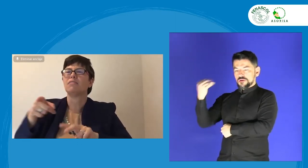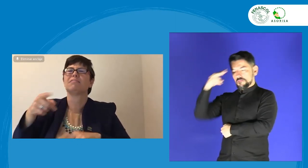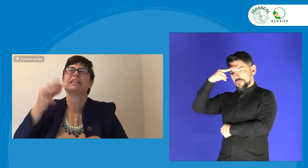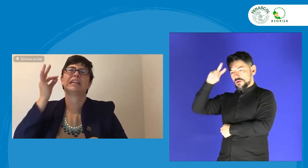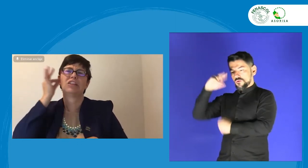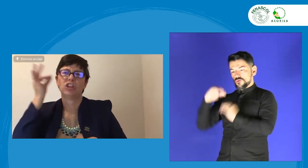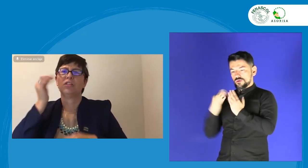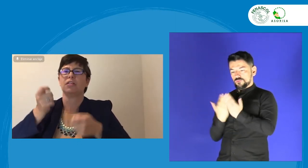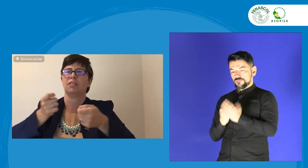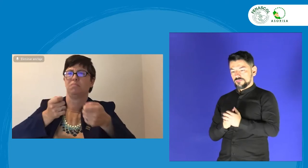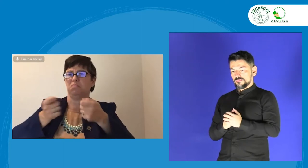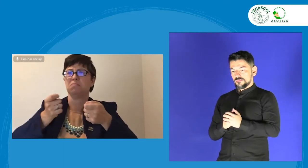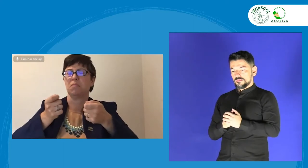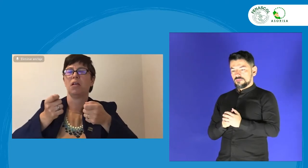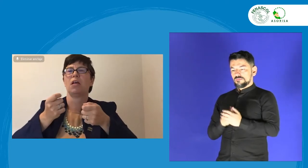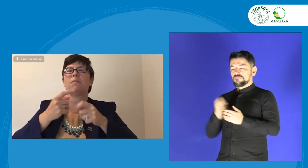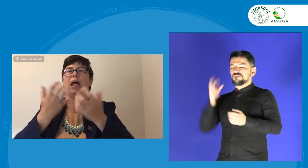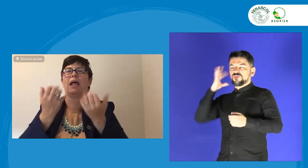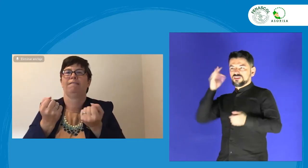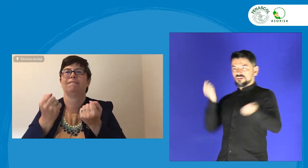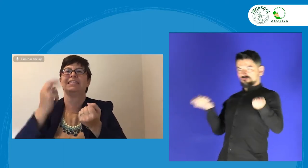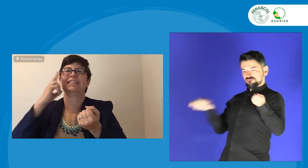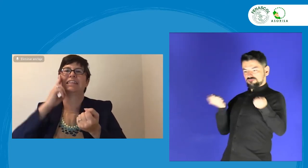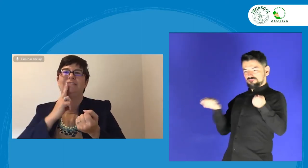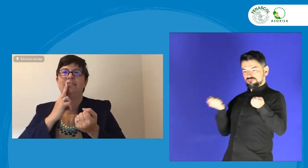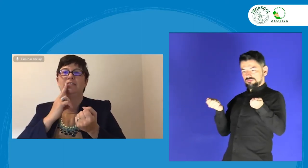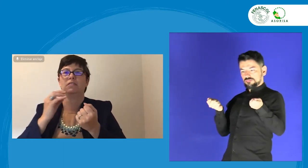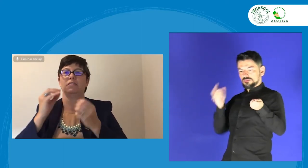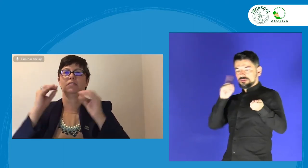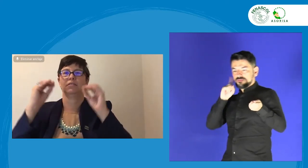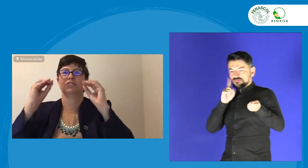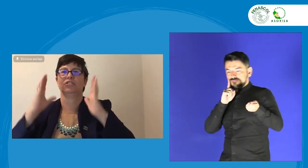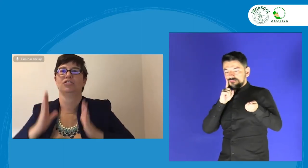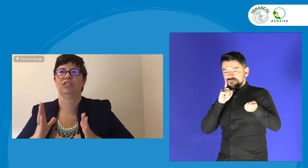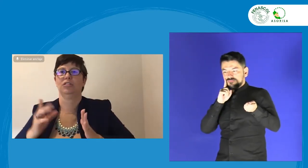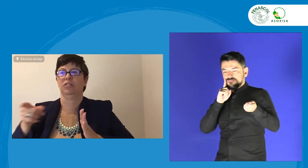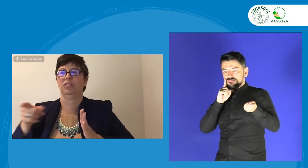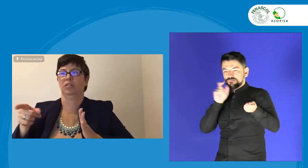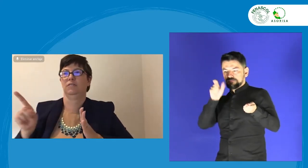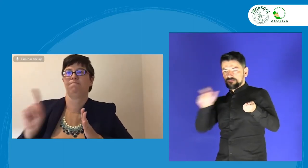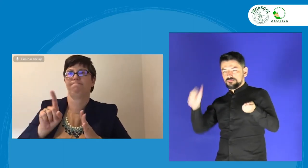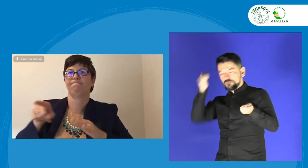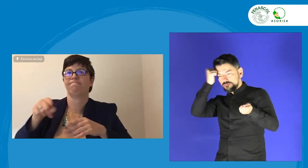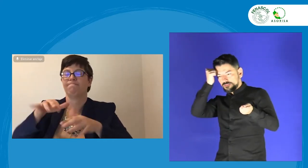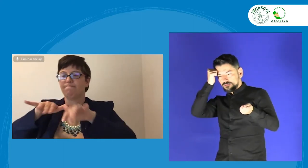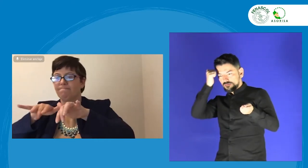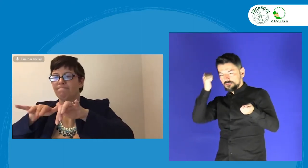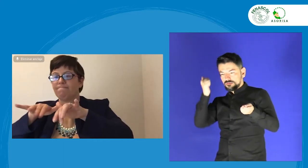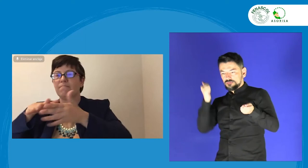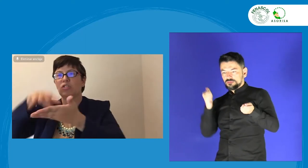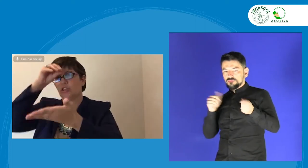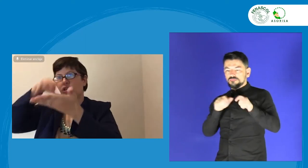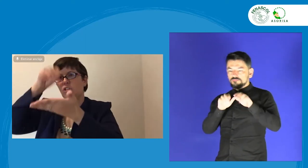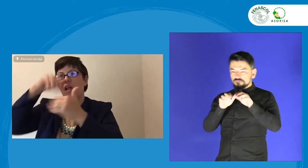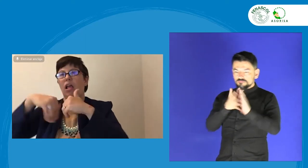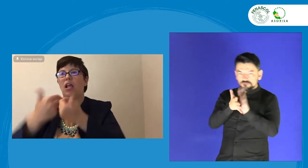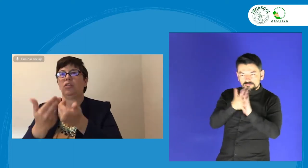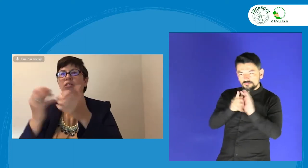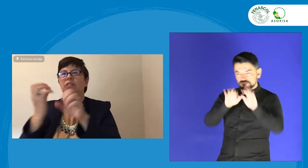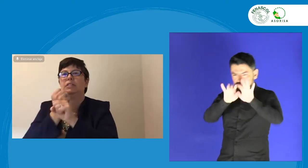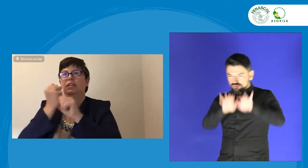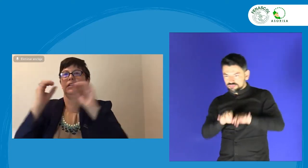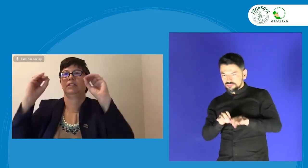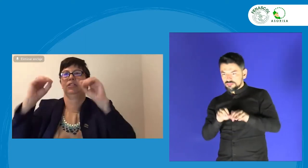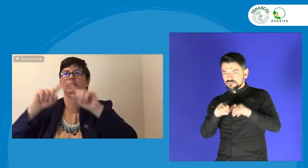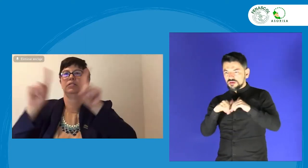al ver la experiencia de esta escuela, pues veíamos que quien administraba la escuela era una persona oyente y que